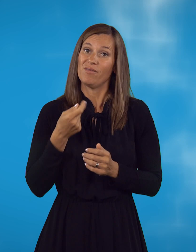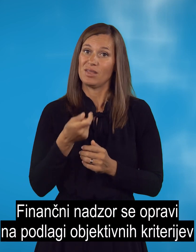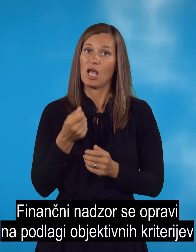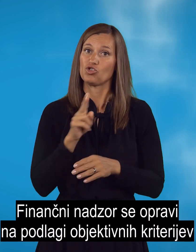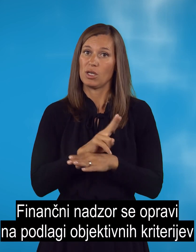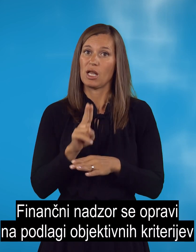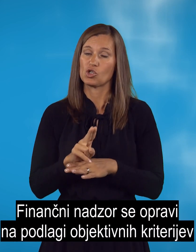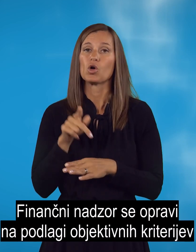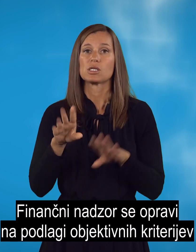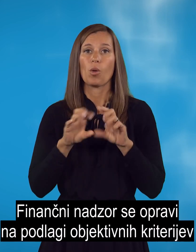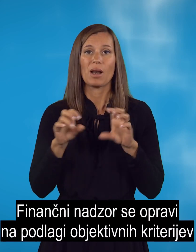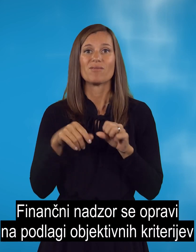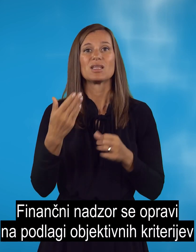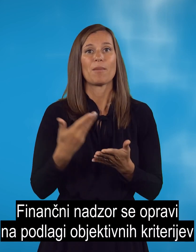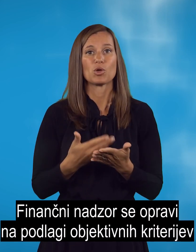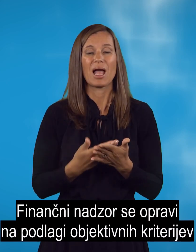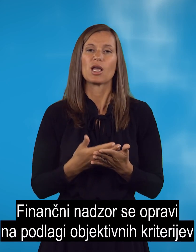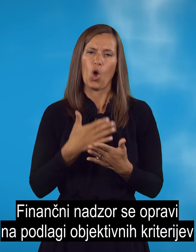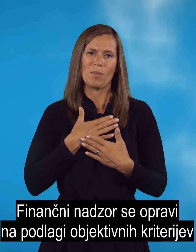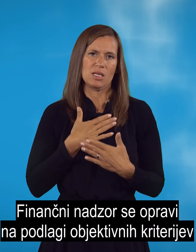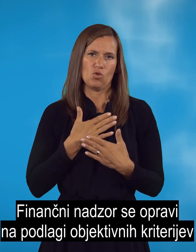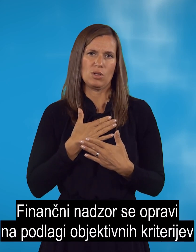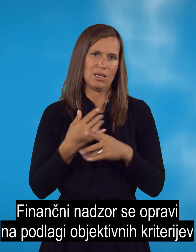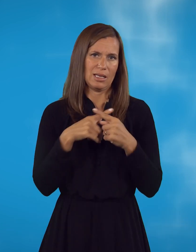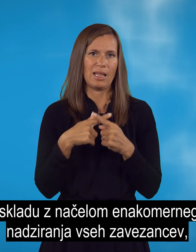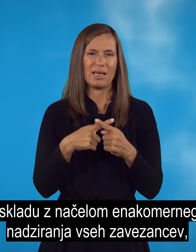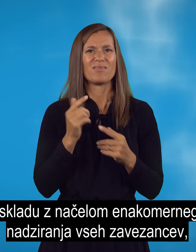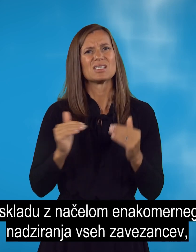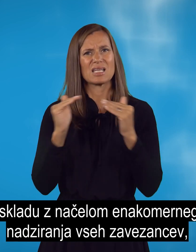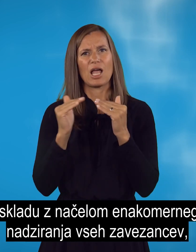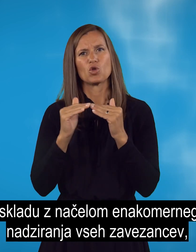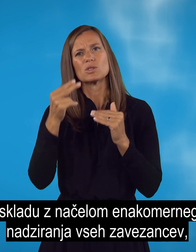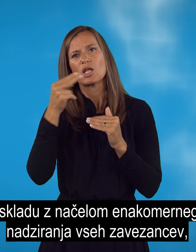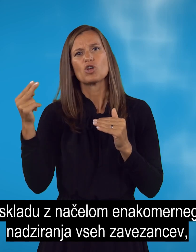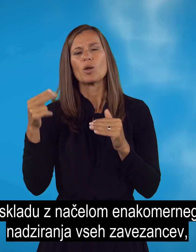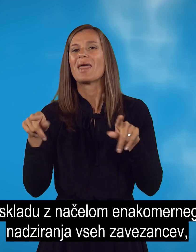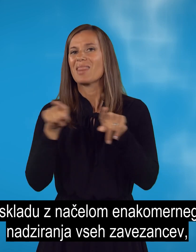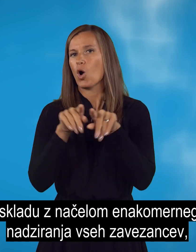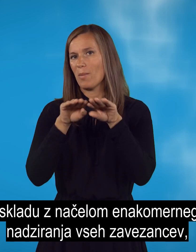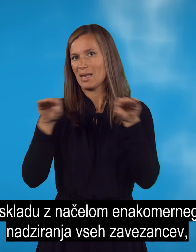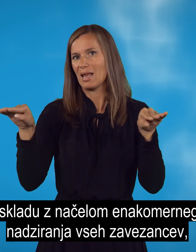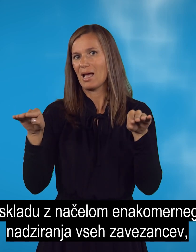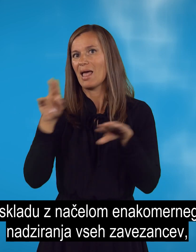Finančni nadzor se opravi na podlagi objektivnih kriterijev v skladu z načelom enakomernega nadziranja vseh